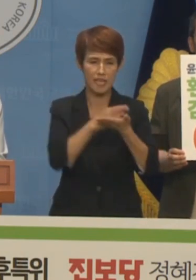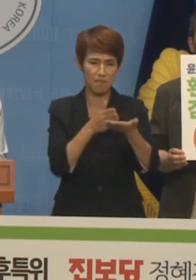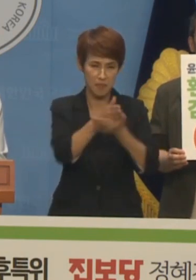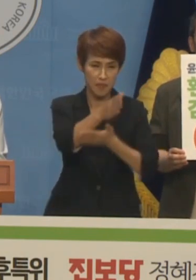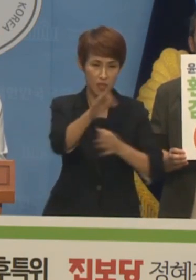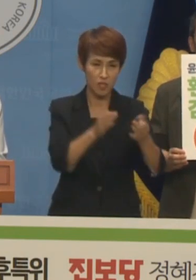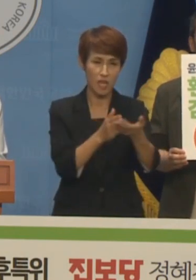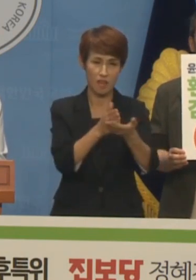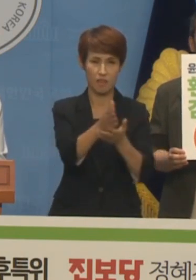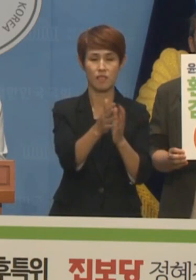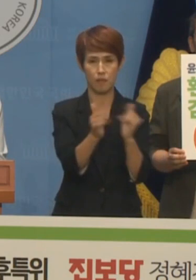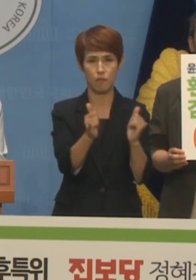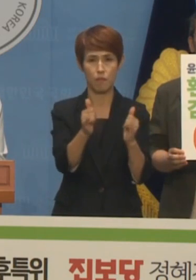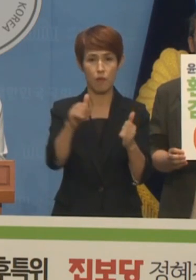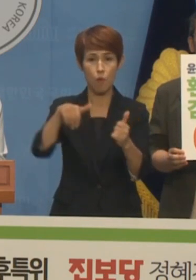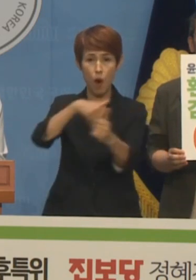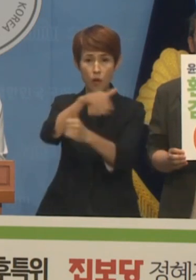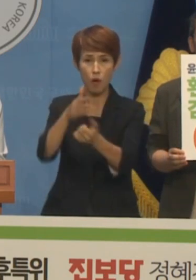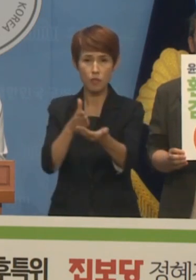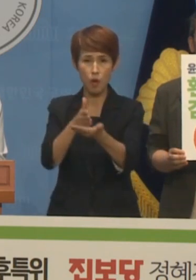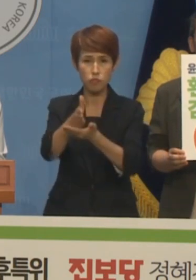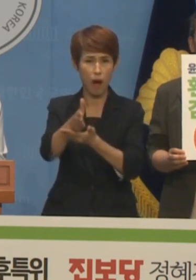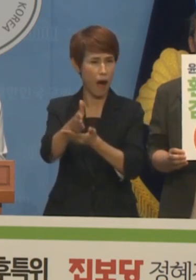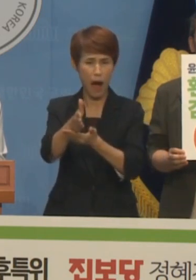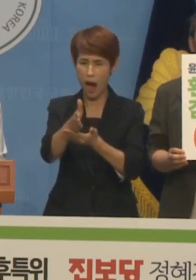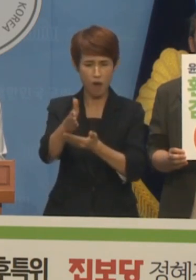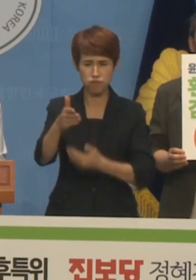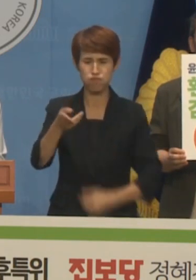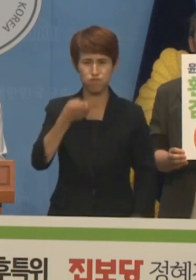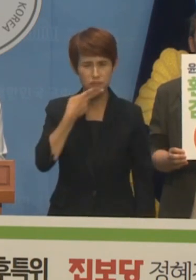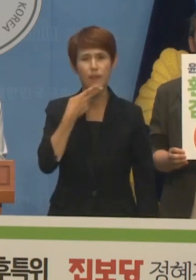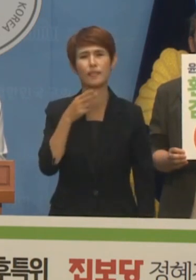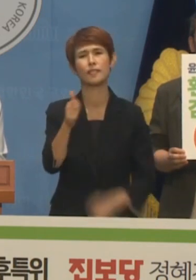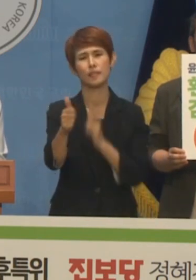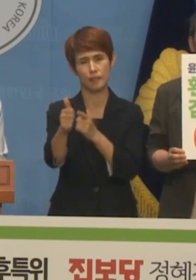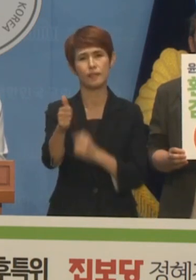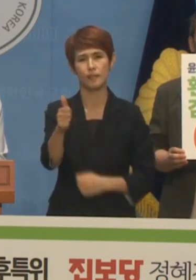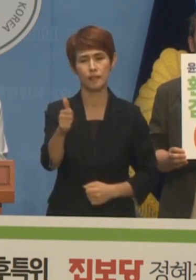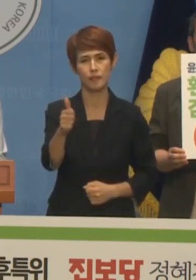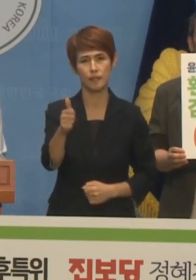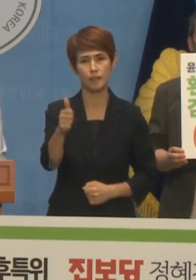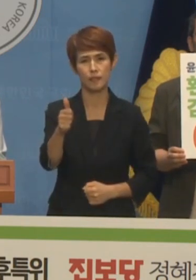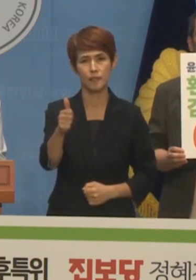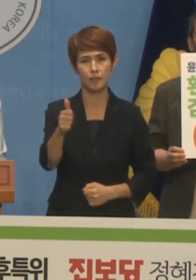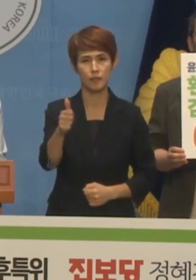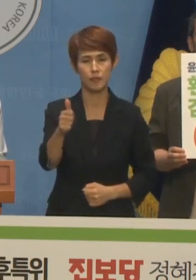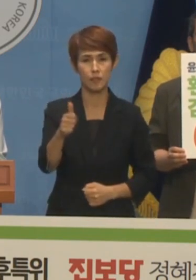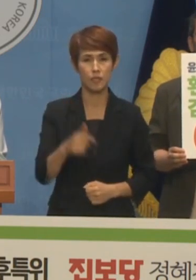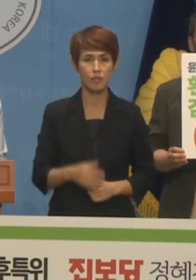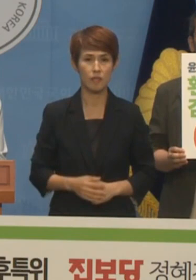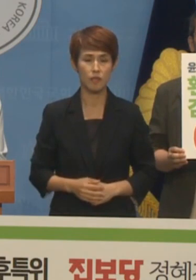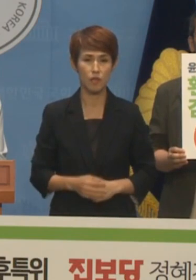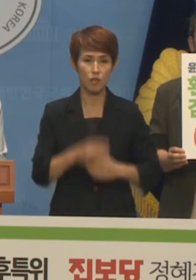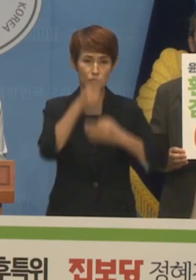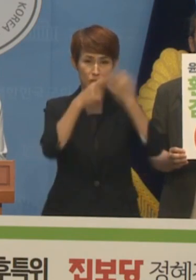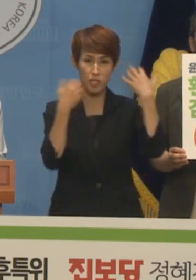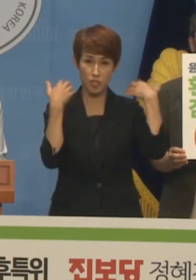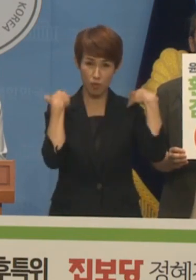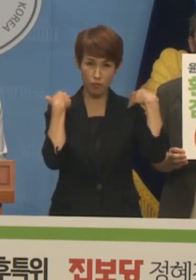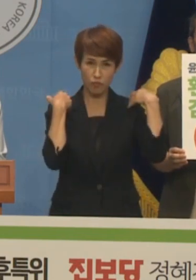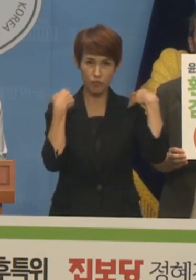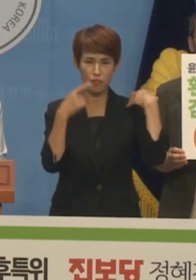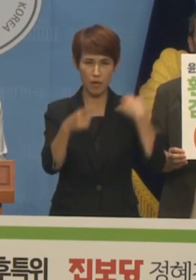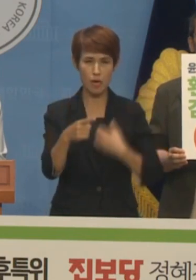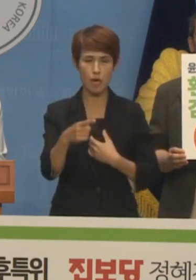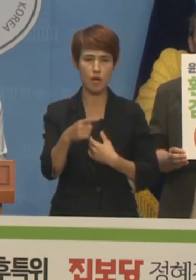경제통으로 환경에 대한 전문성도 감수성도 찾아보기 어려운 인사입니다. 오로지 윤석열 정부의 난개발 규제